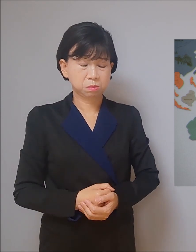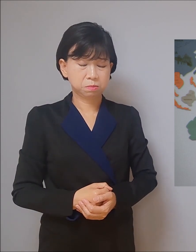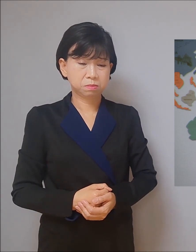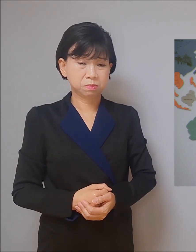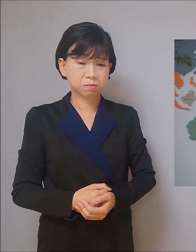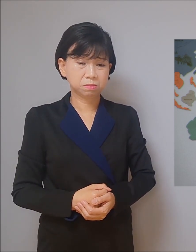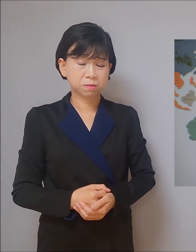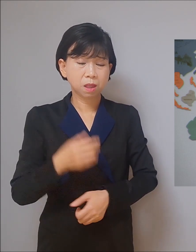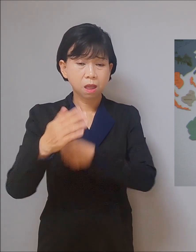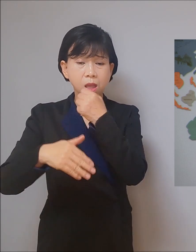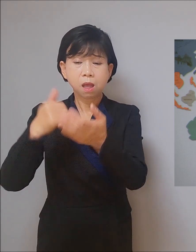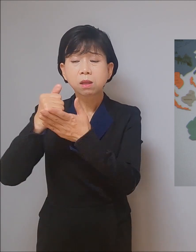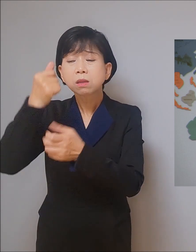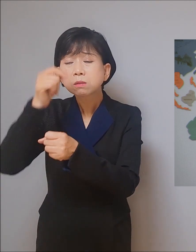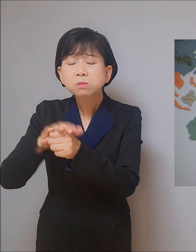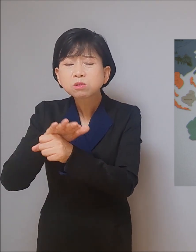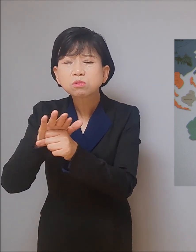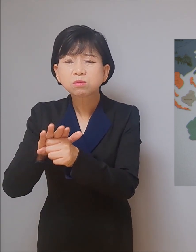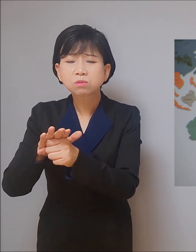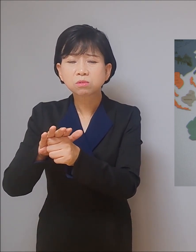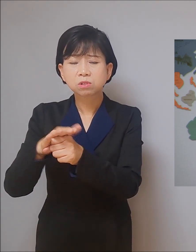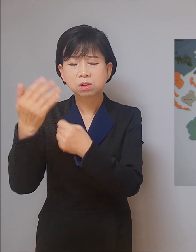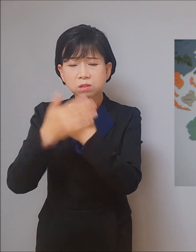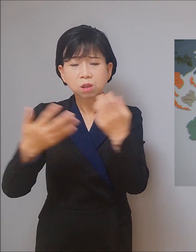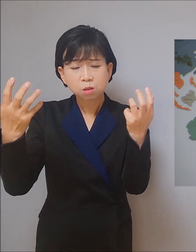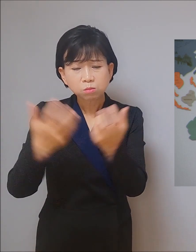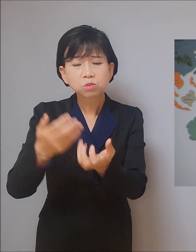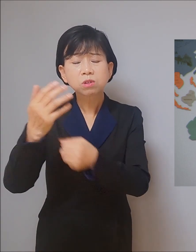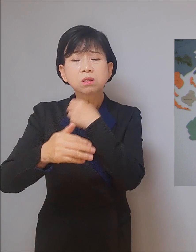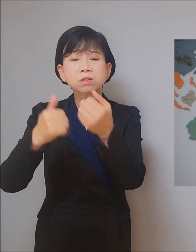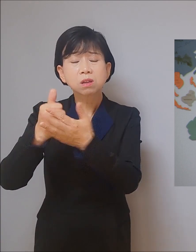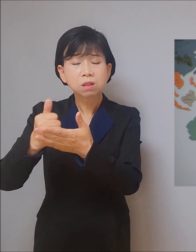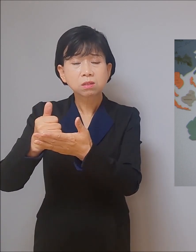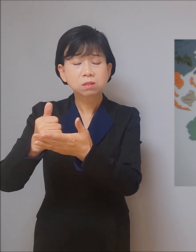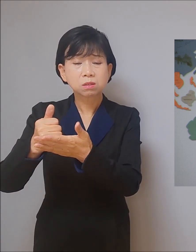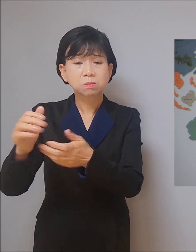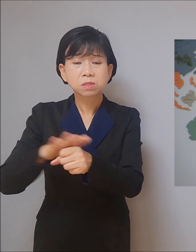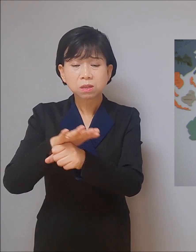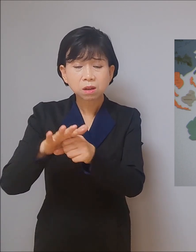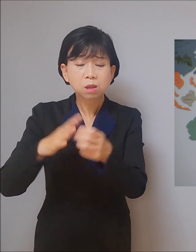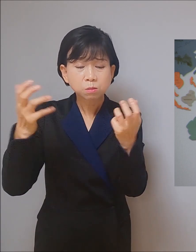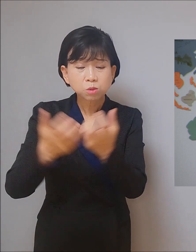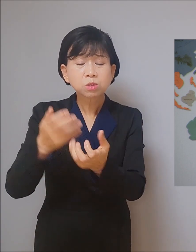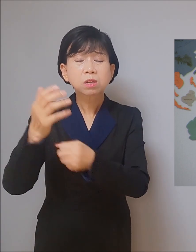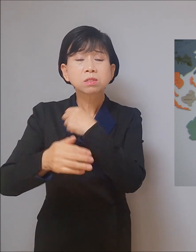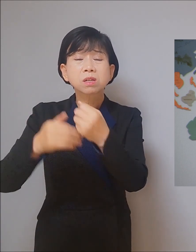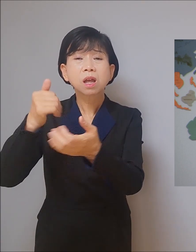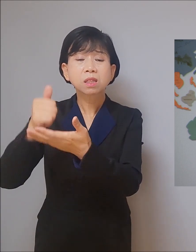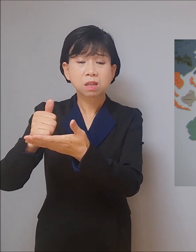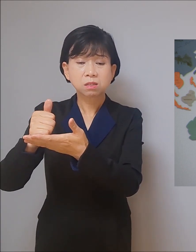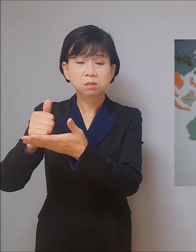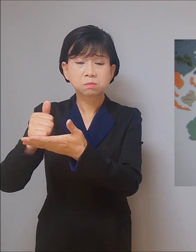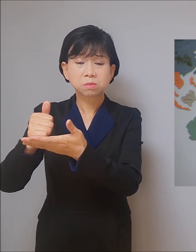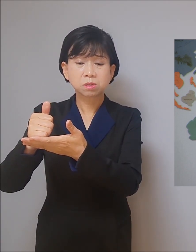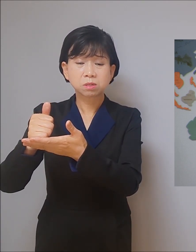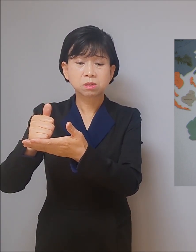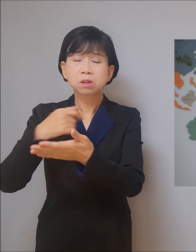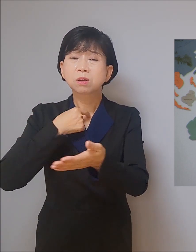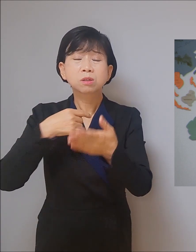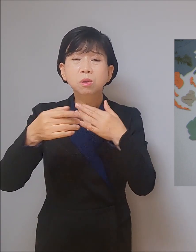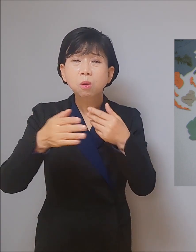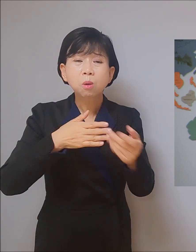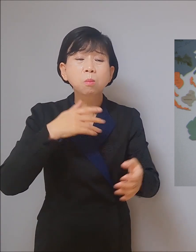이야기예요. 긍휼하신 하나님, 은혜가 풍성하신, 사랑이 풍성하신, 자비가 풍성하신 그 하나님을 경험할